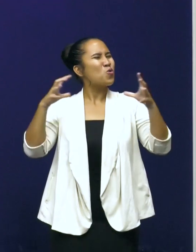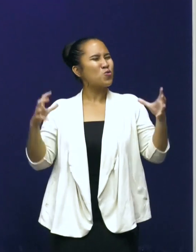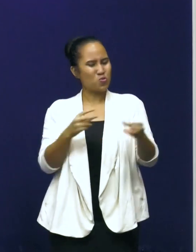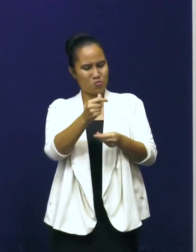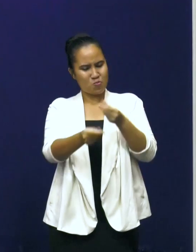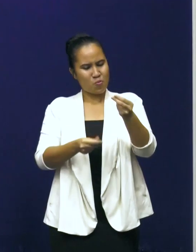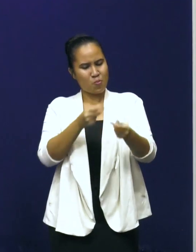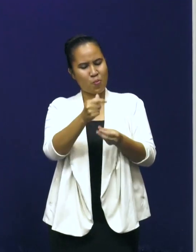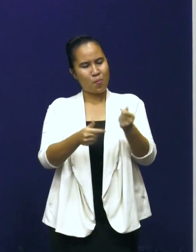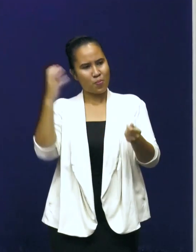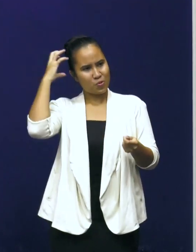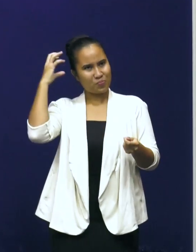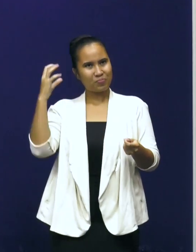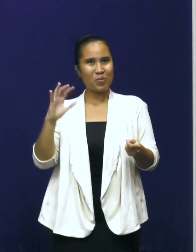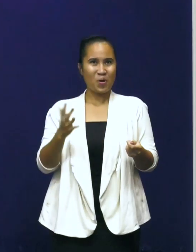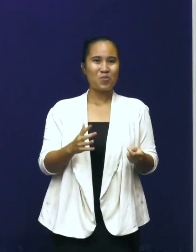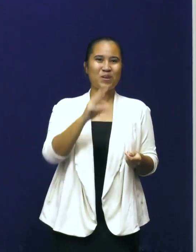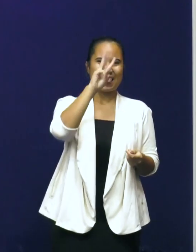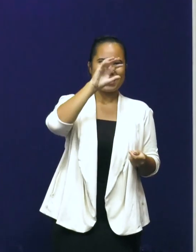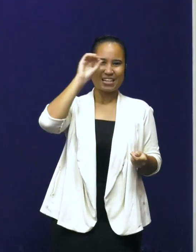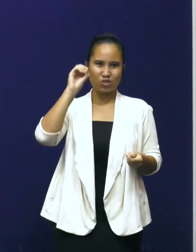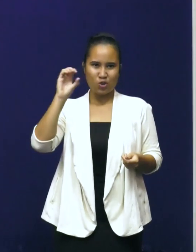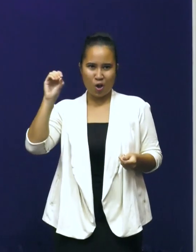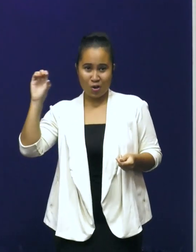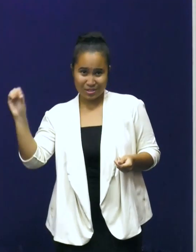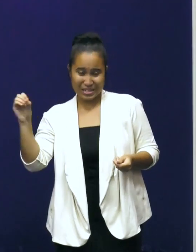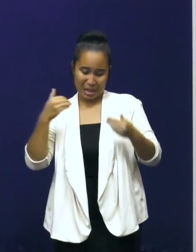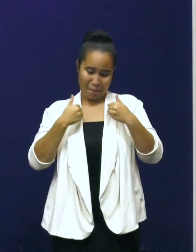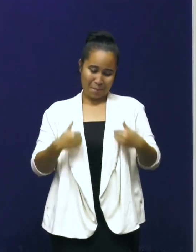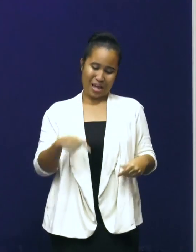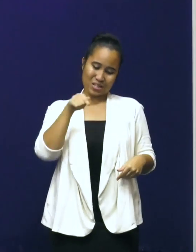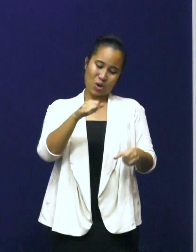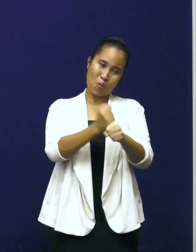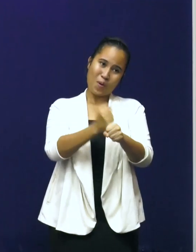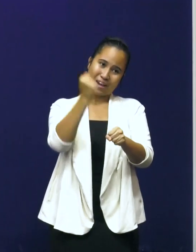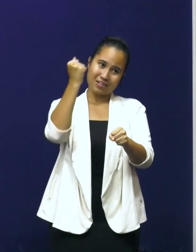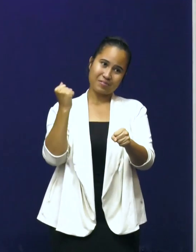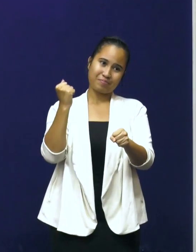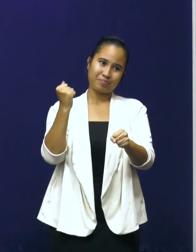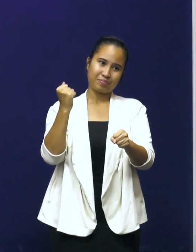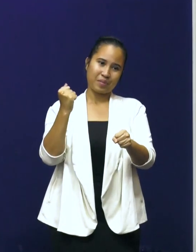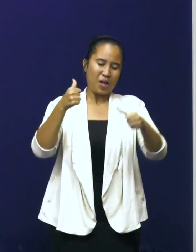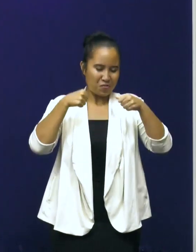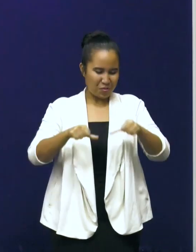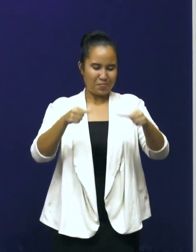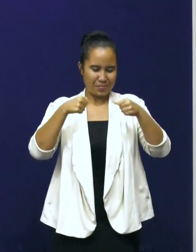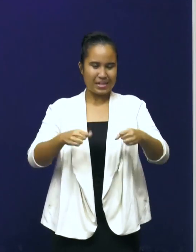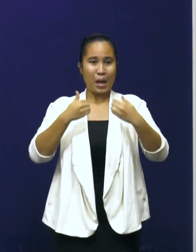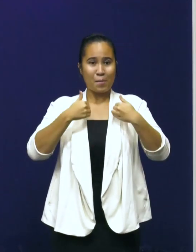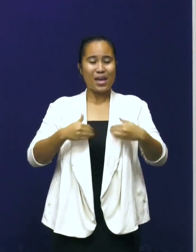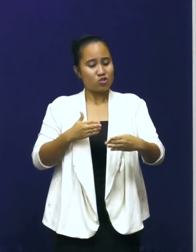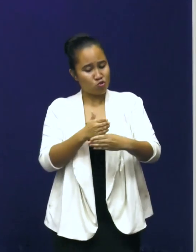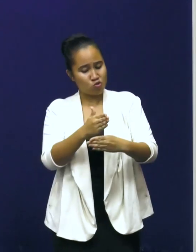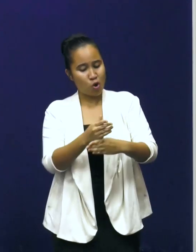Vanwege het feit dat er ongeveer 3000 mensen werkzaam zijn in onze casinos. Er zijn verplichtingen van de casino-houders om de mensen uit te blijven